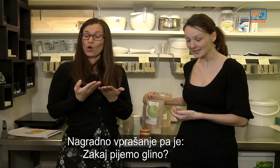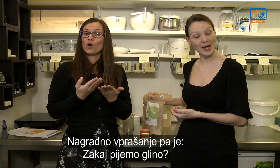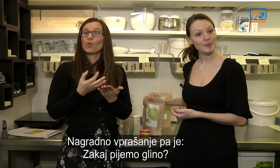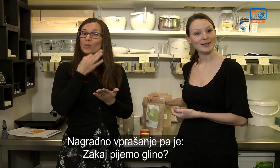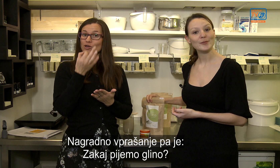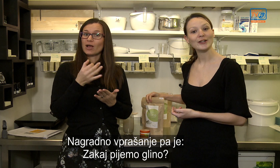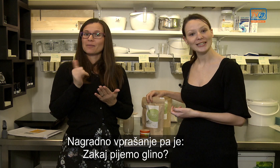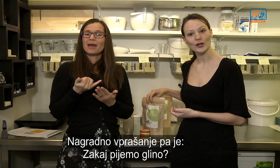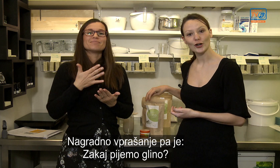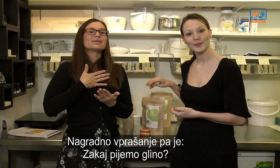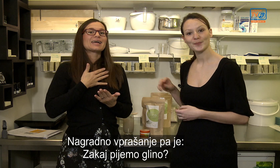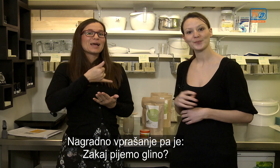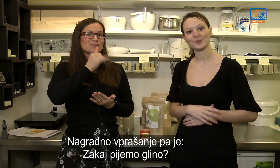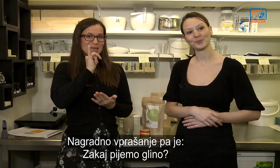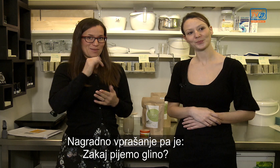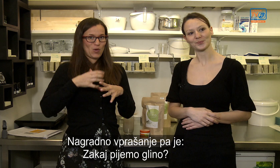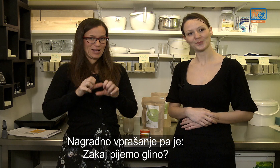zakaj pijemo glino?